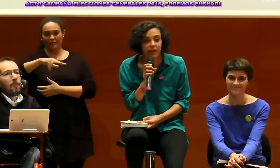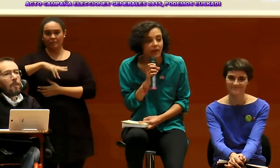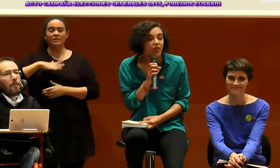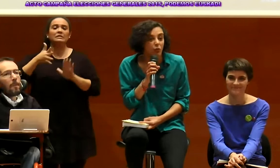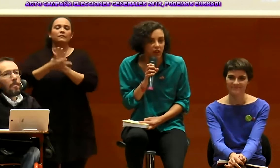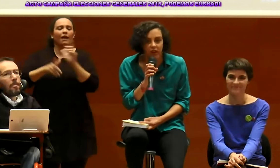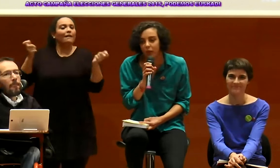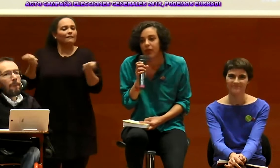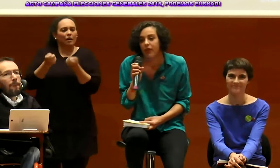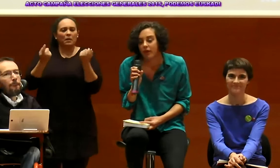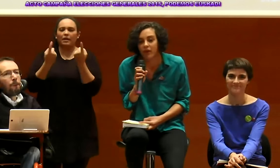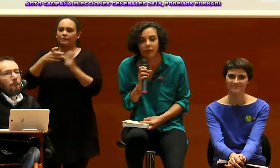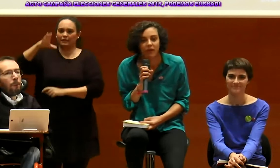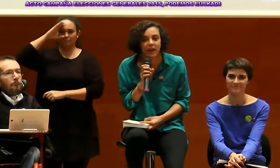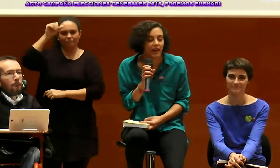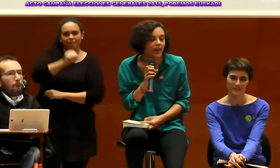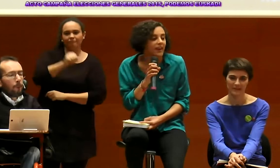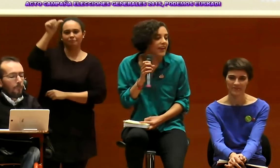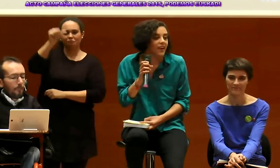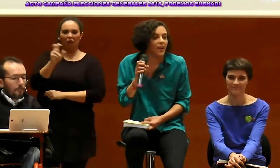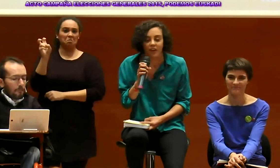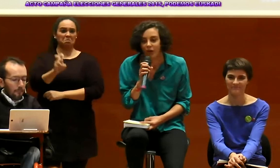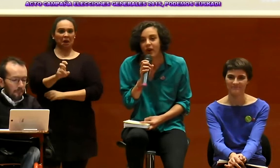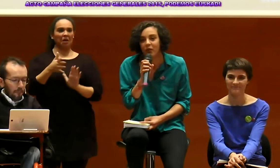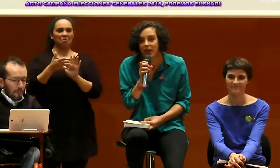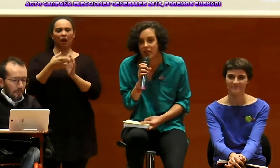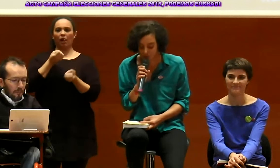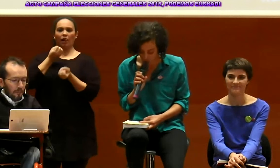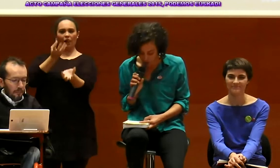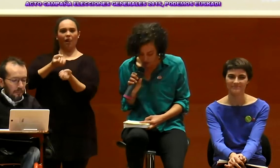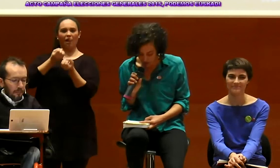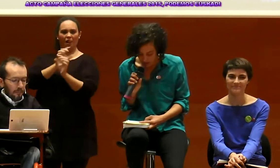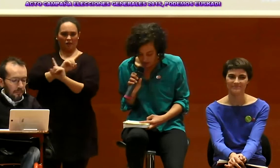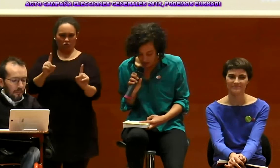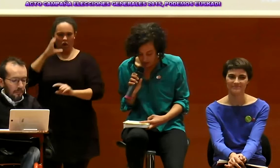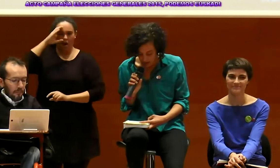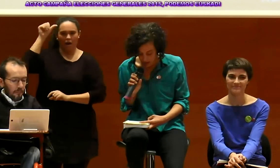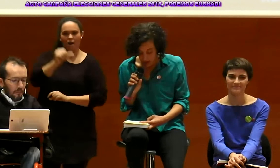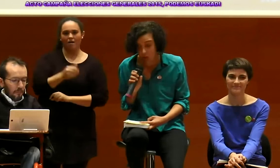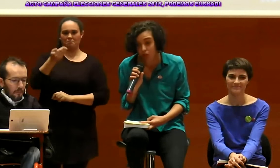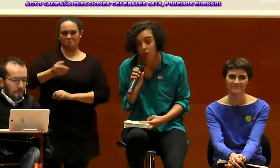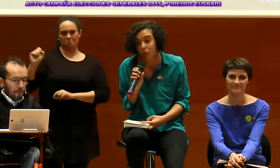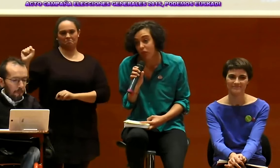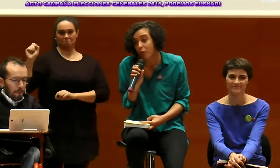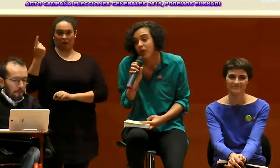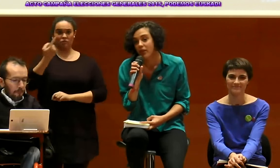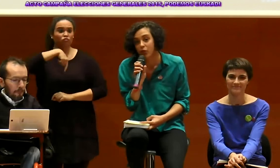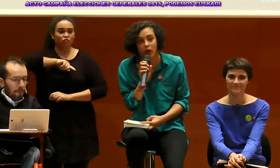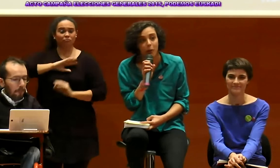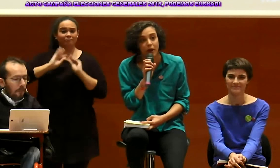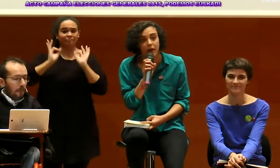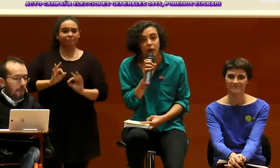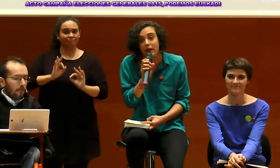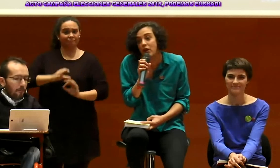siempre escuchar en vez de venir aquí y contar verdades absolutas. Y que eso es lo que vamos a hacer, porque esta no